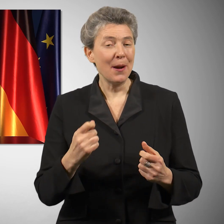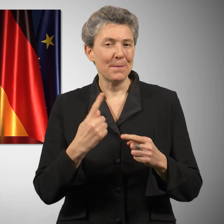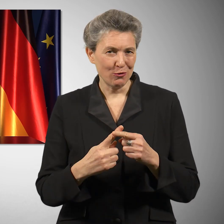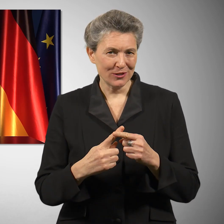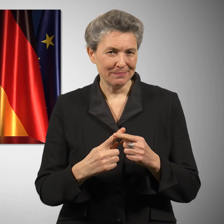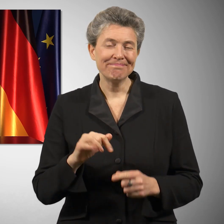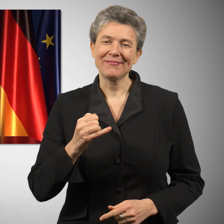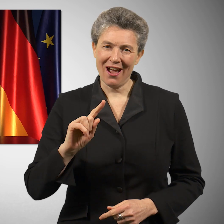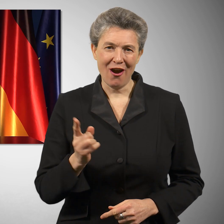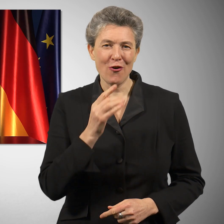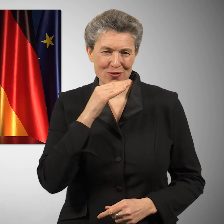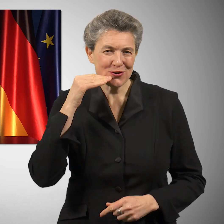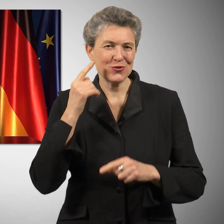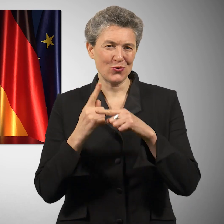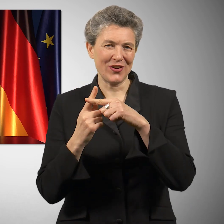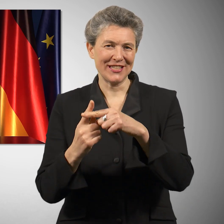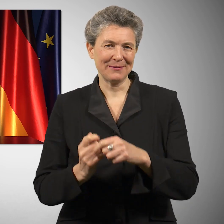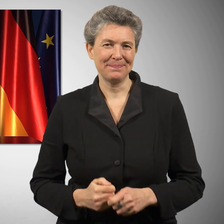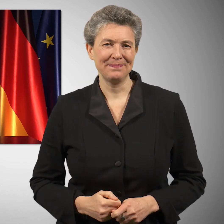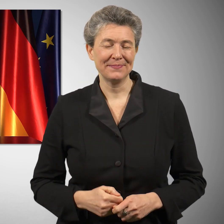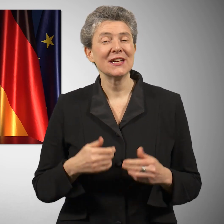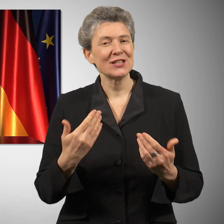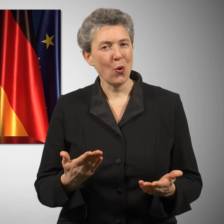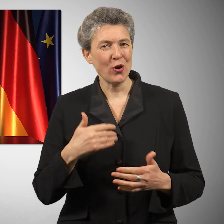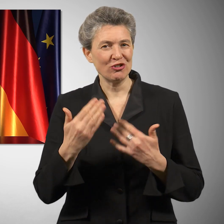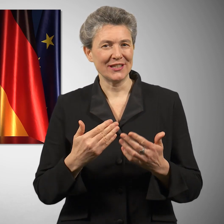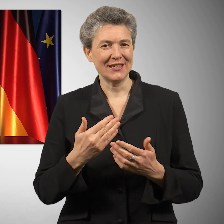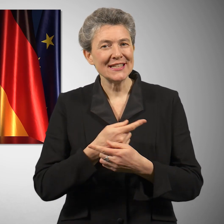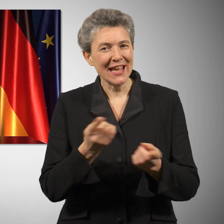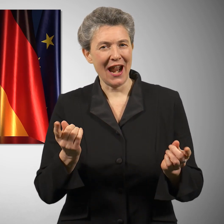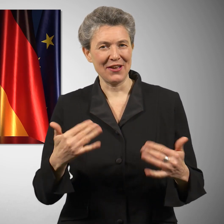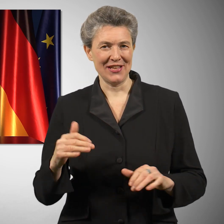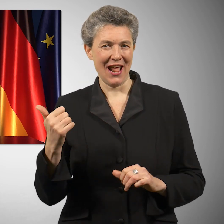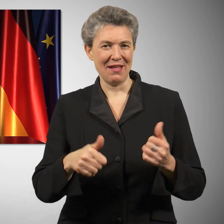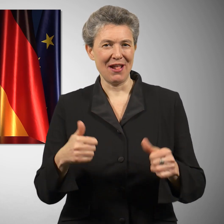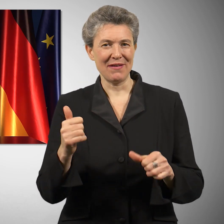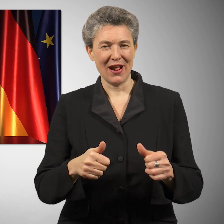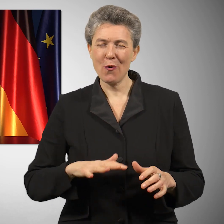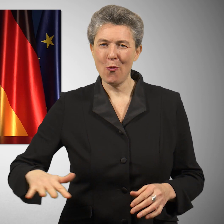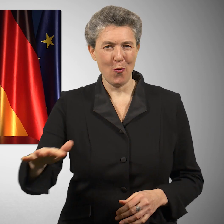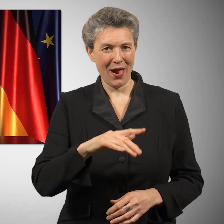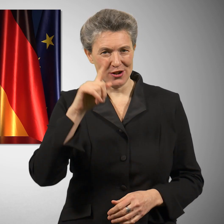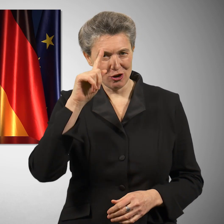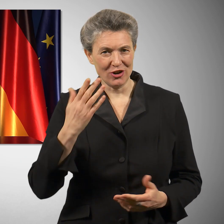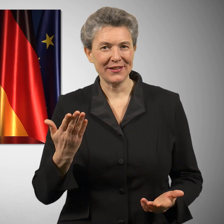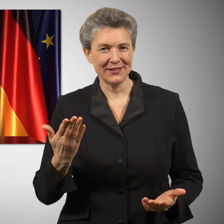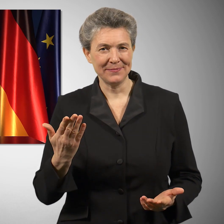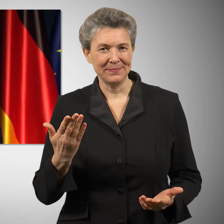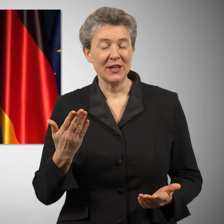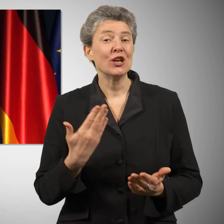von Zuversicht. An dieser Geschichte haben Sie alle mitgeschrieben, überall in unserem